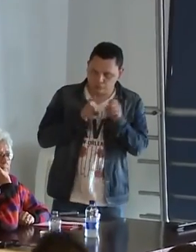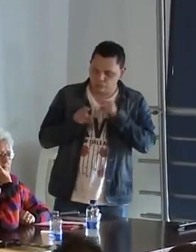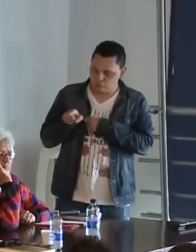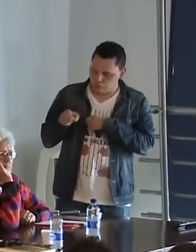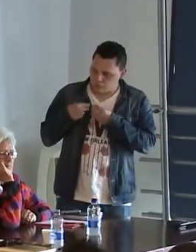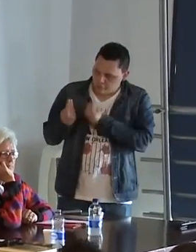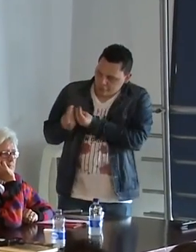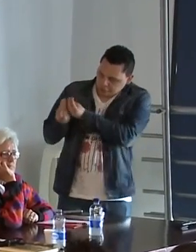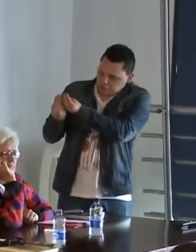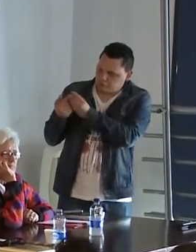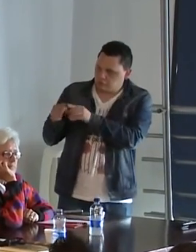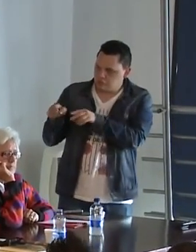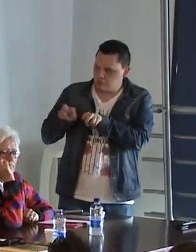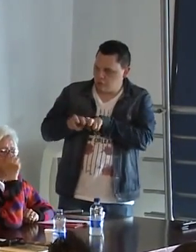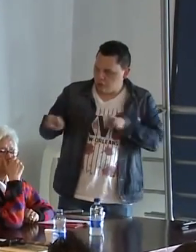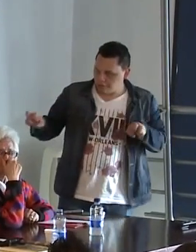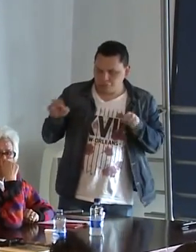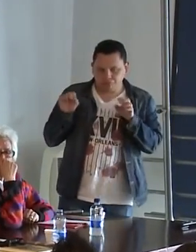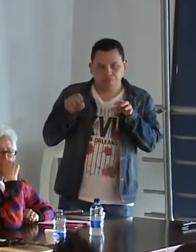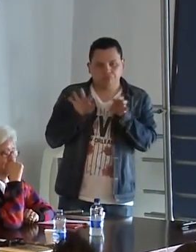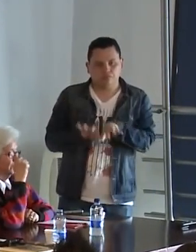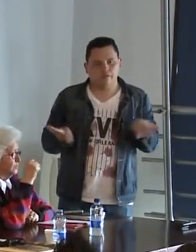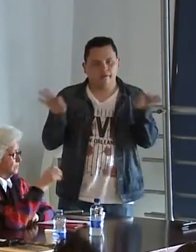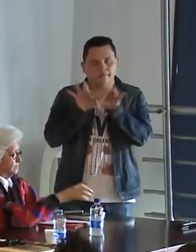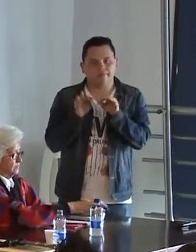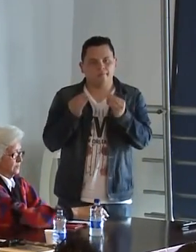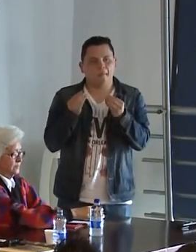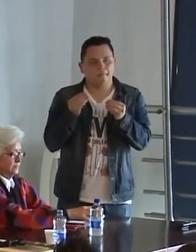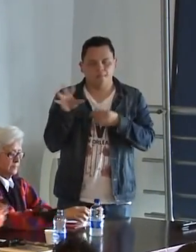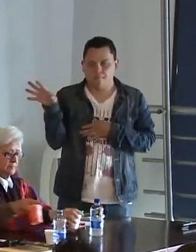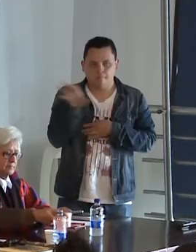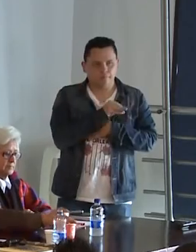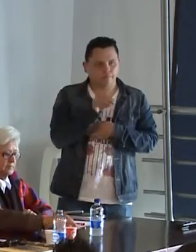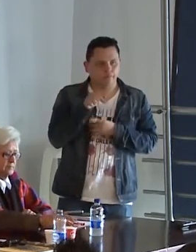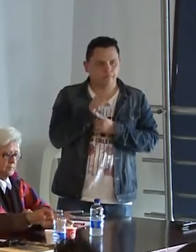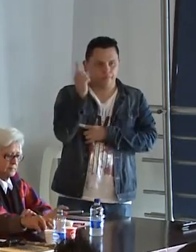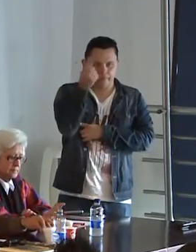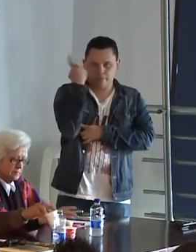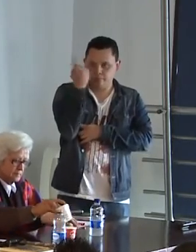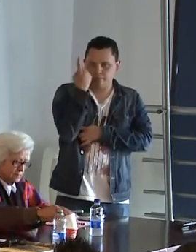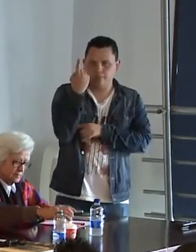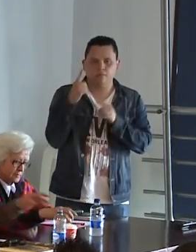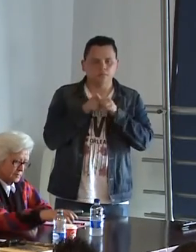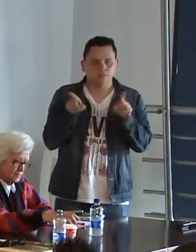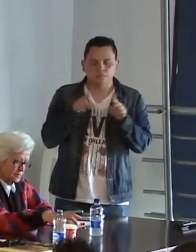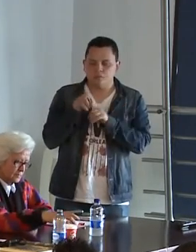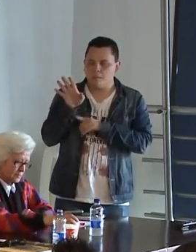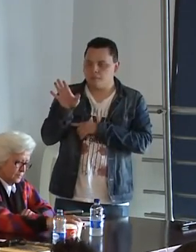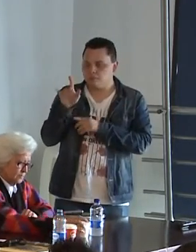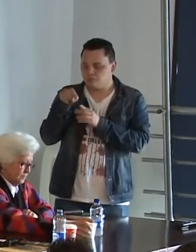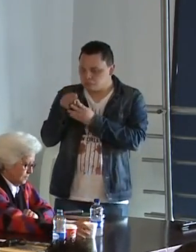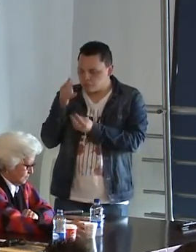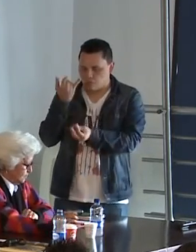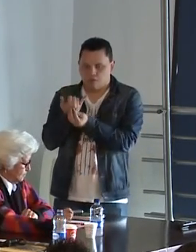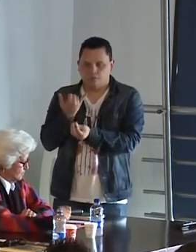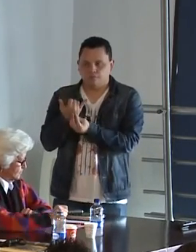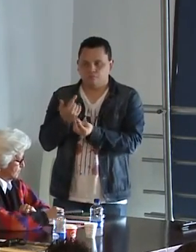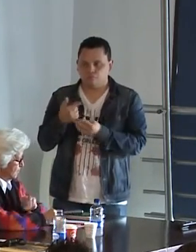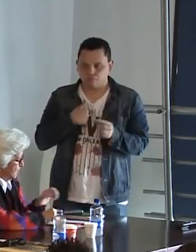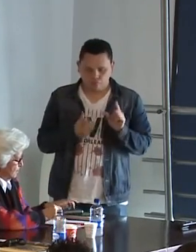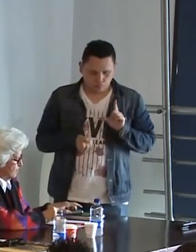los compañeros acá en la mesa, muy importantes para todos en general, pero muy en concreto para